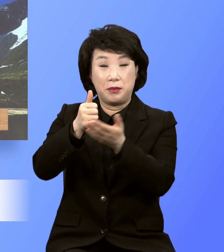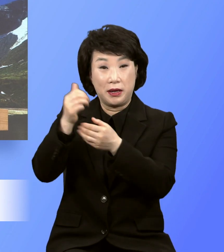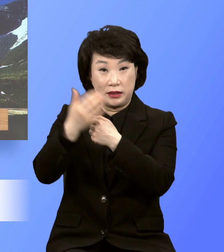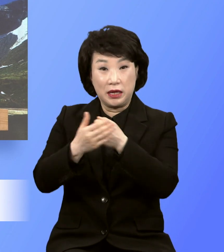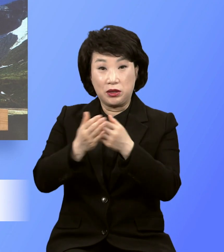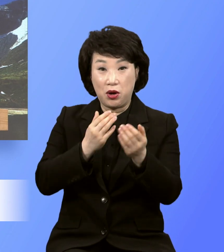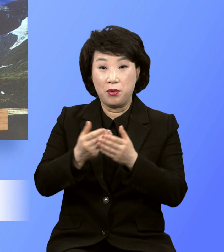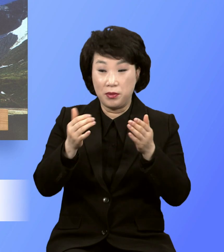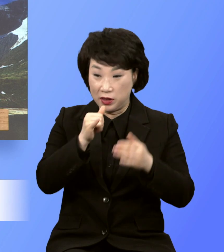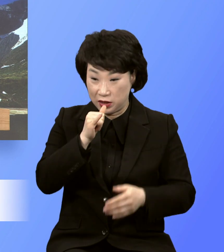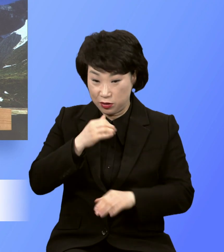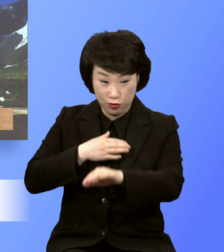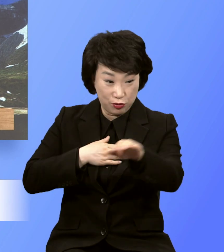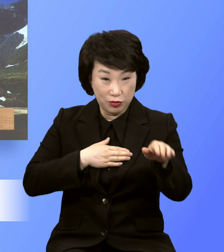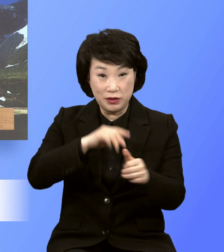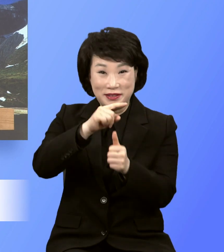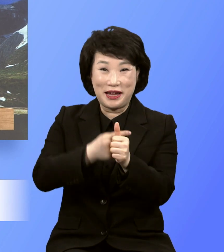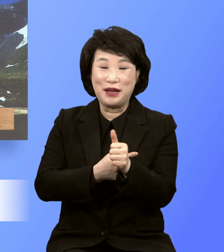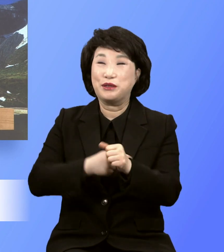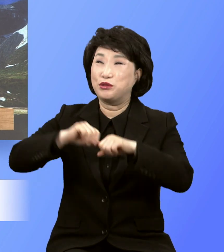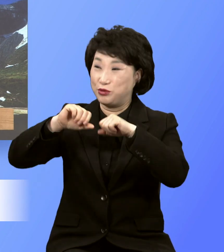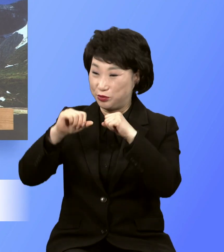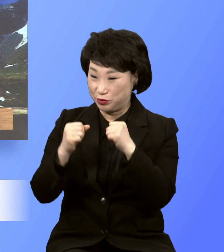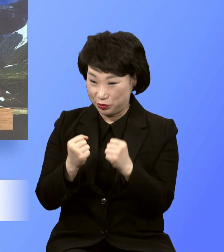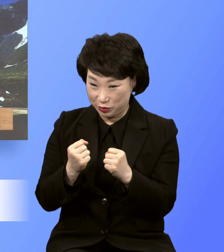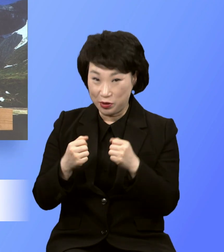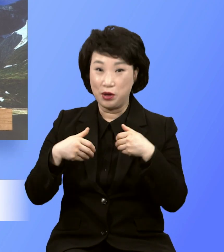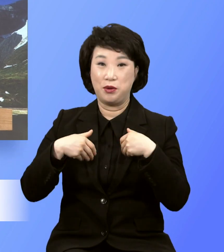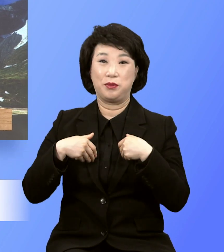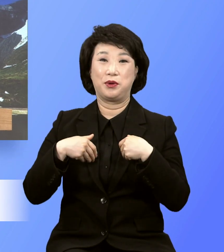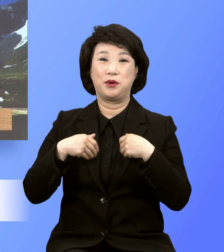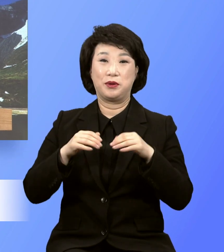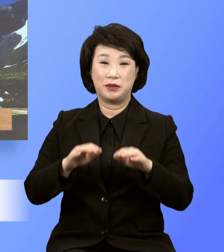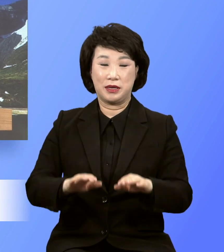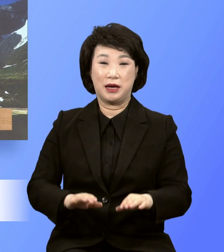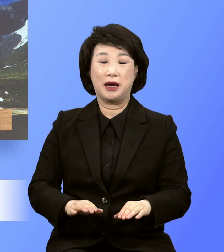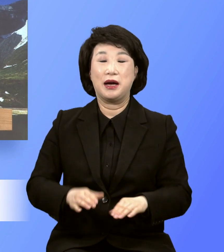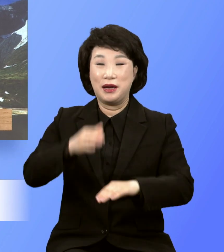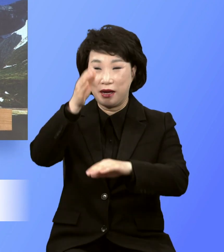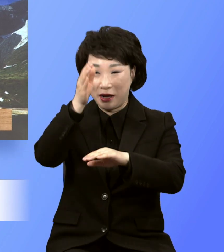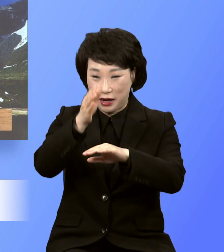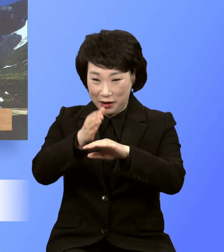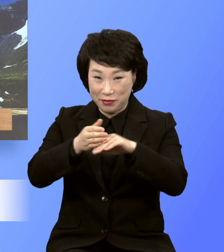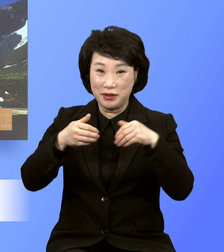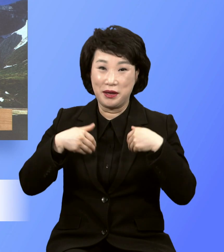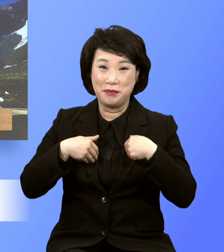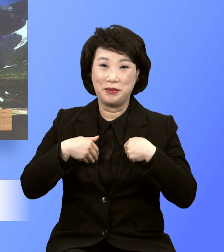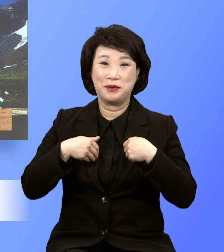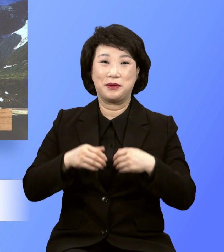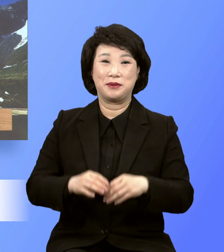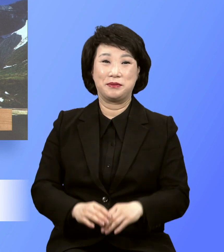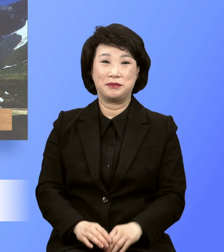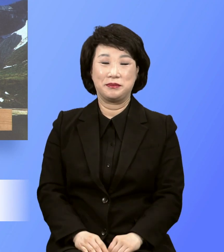입었으므로 당연히 순종해야 하고 감사해야 하고